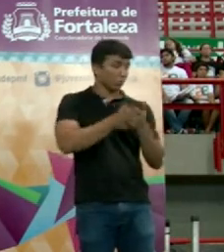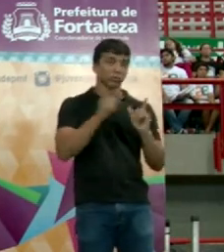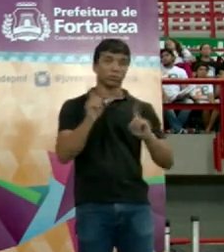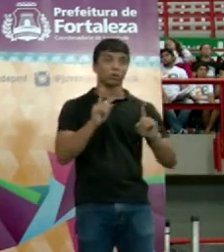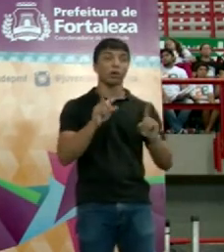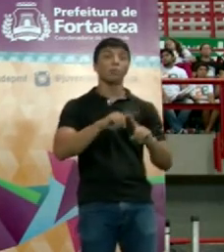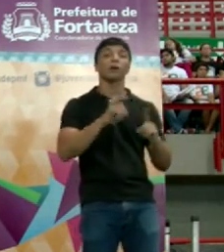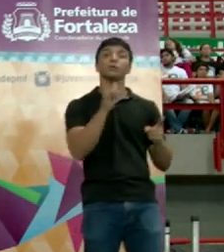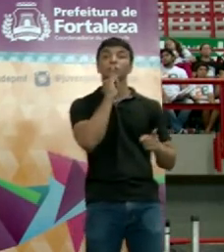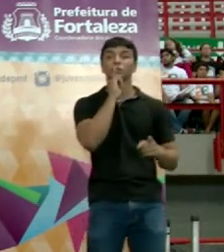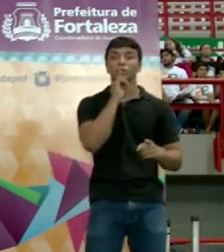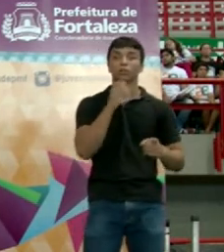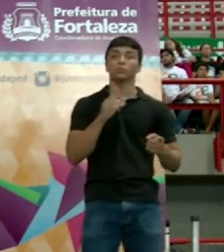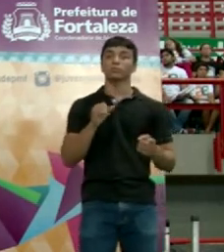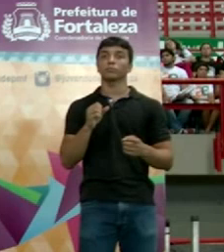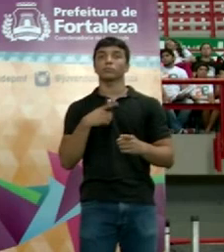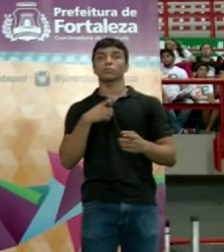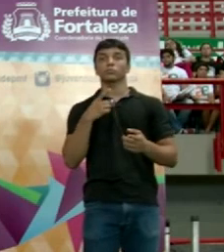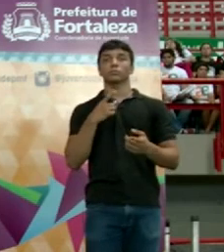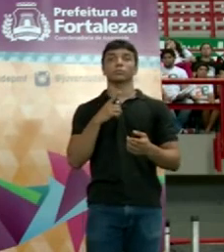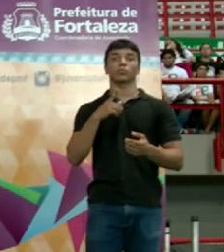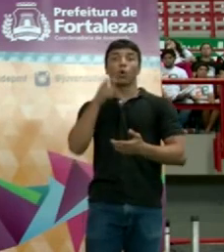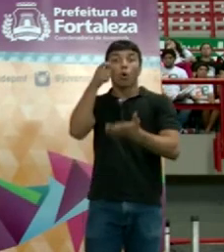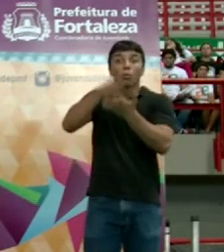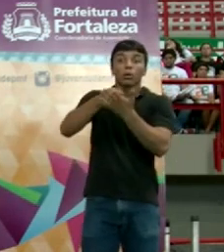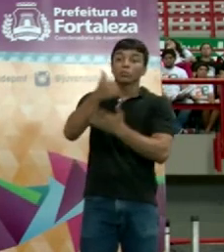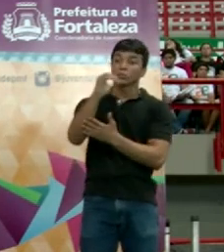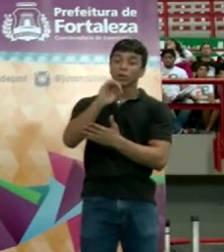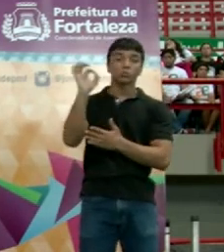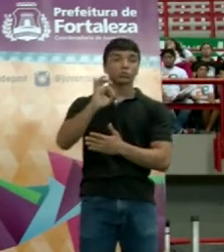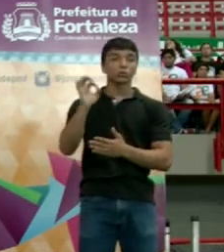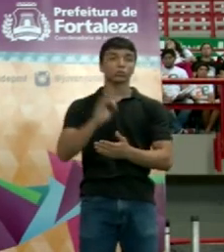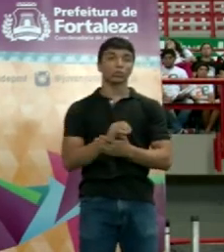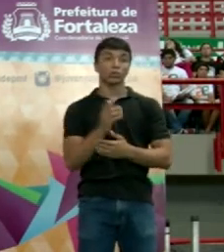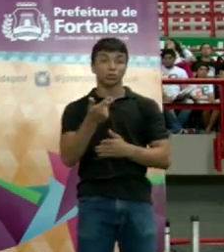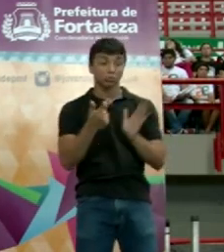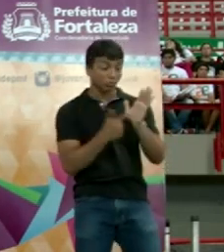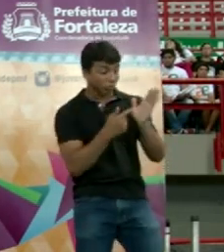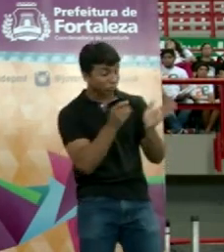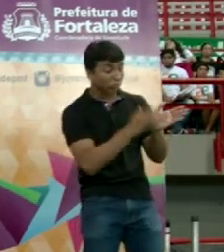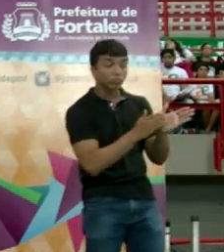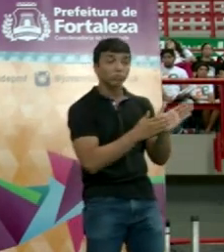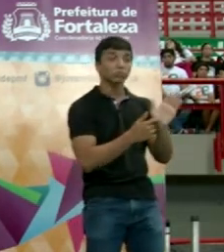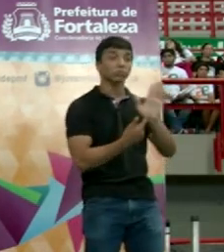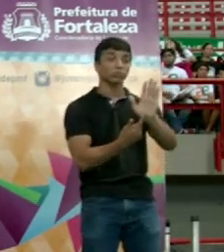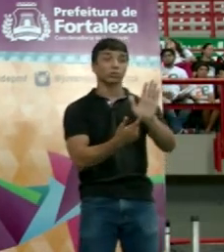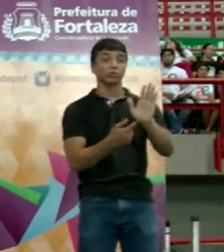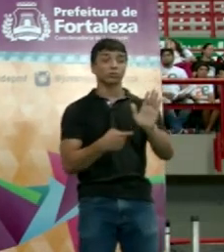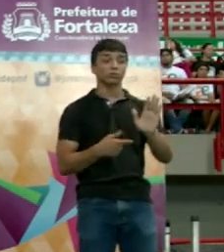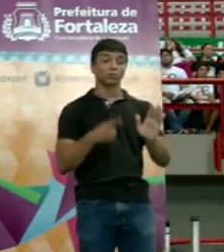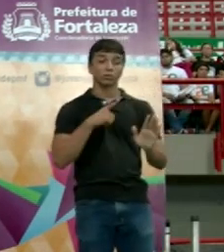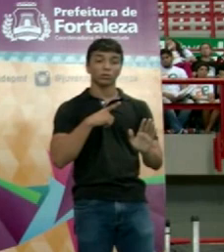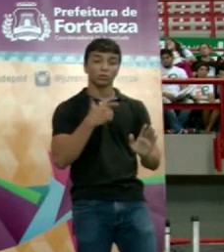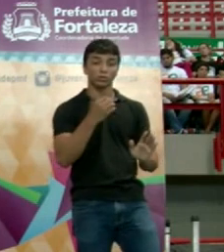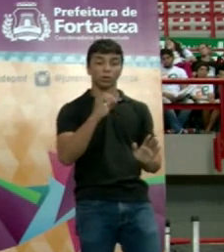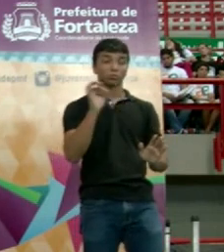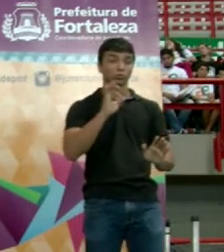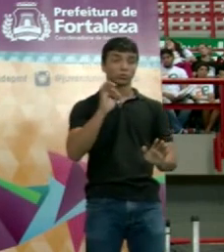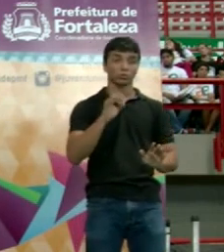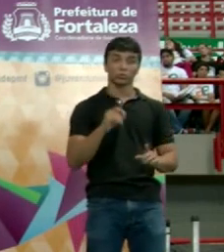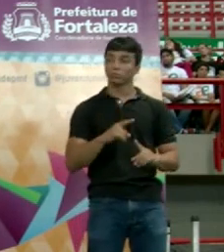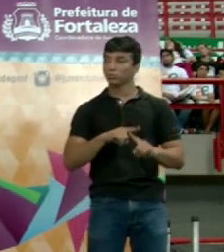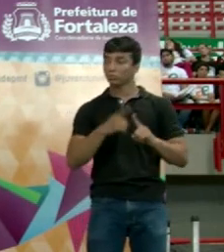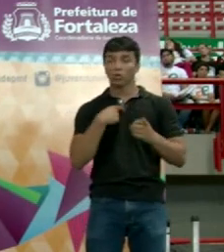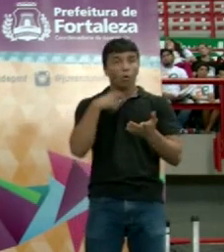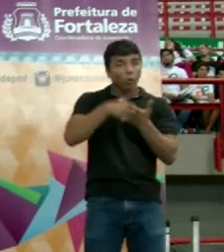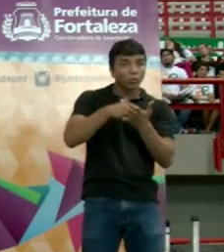se no cardápio lá dizer assim, cobramos 10%, aí o cara diz, ó, tá aqui no cardápio, ó, senhor, cobramos 10%, eu sou